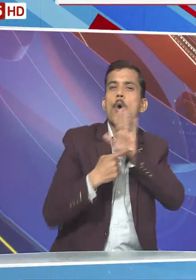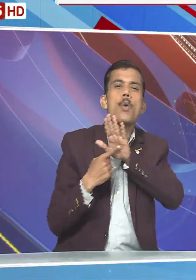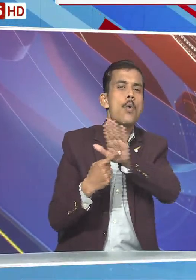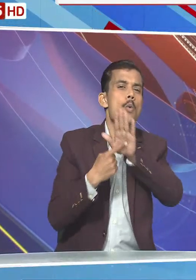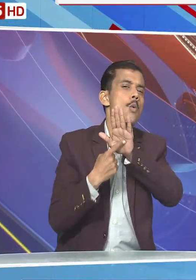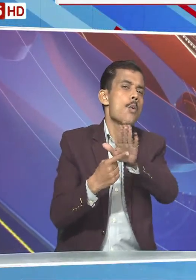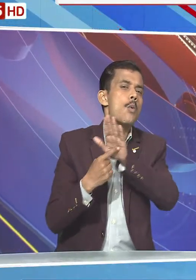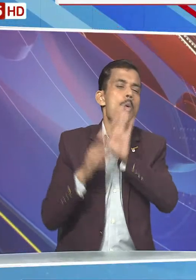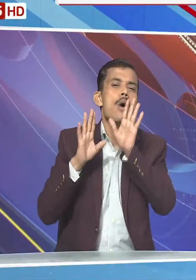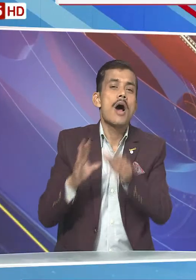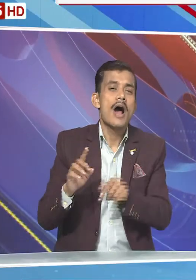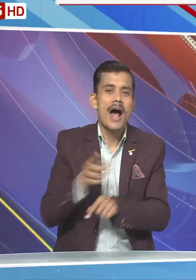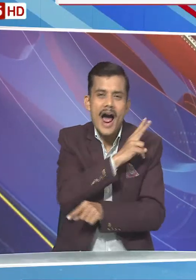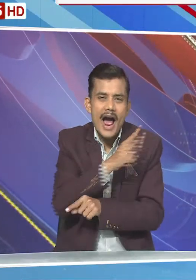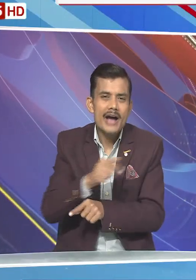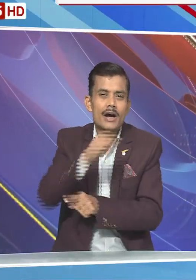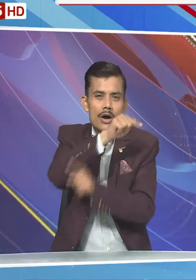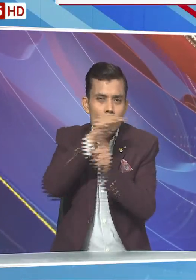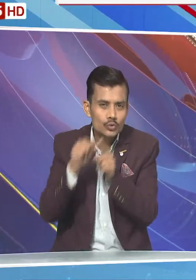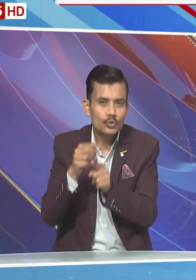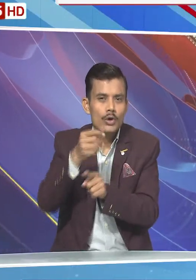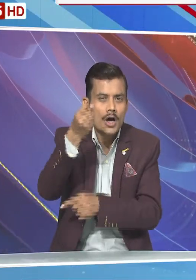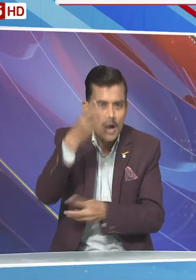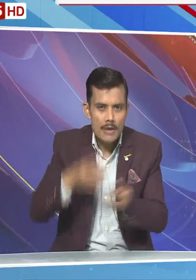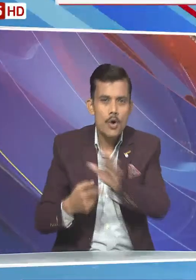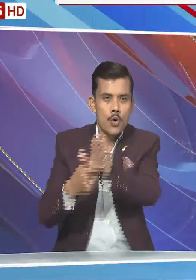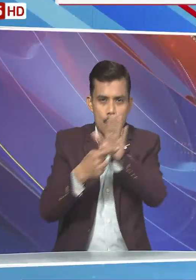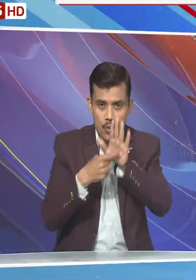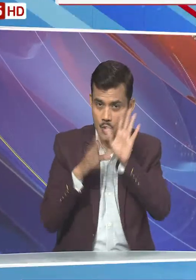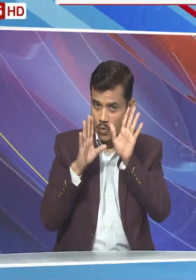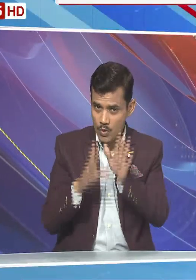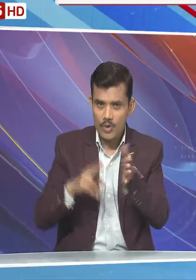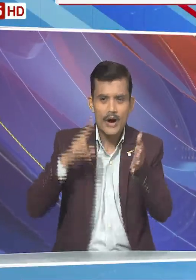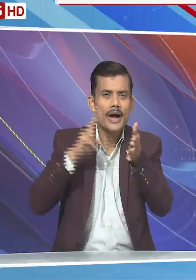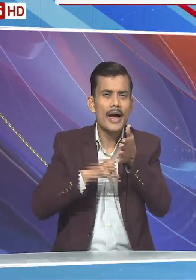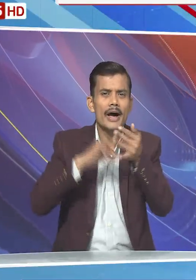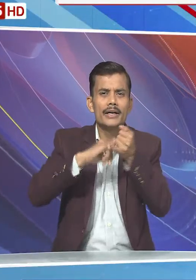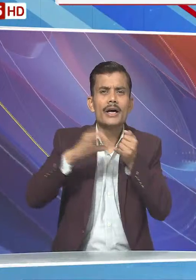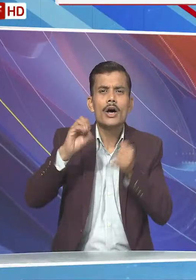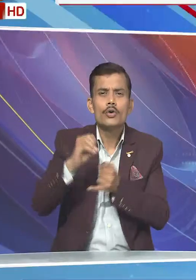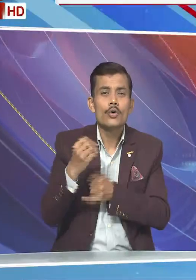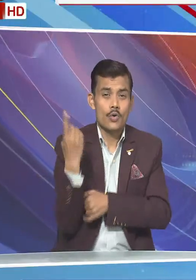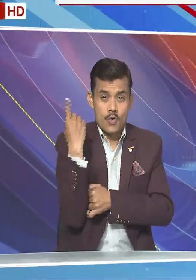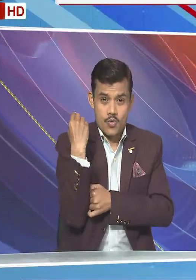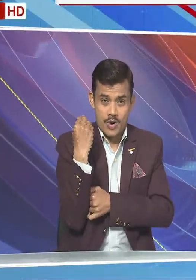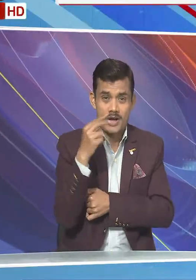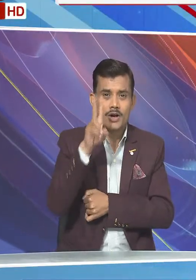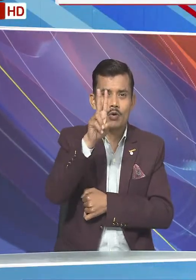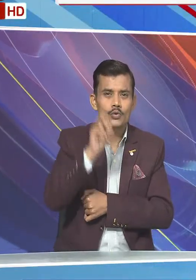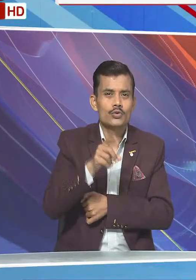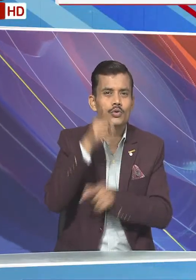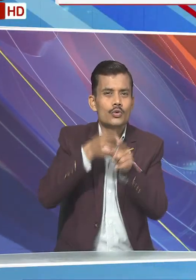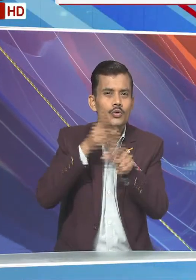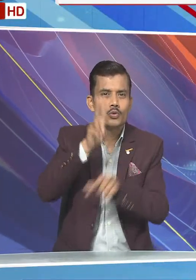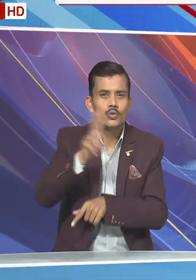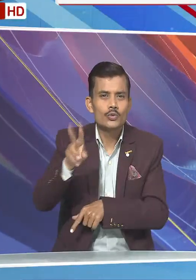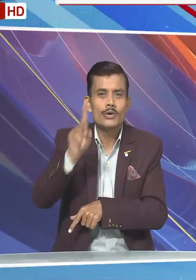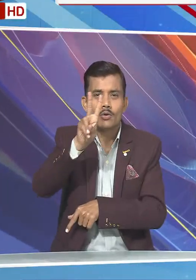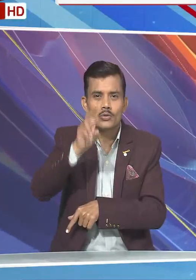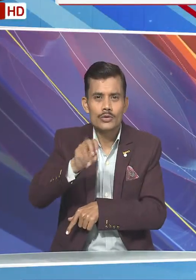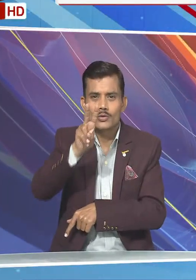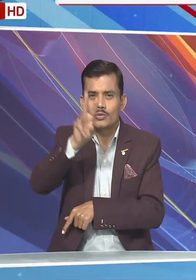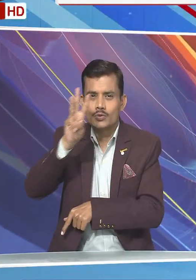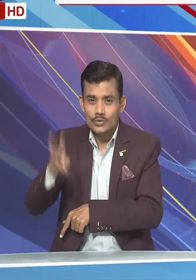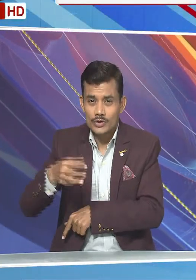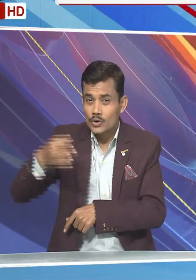है। तमाम आंकड़े इस बात की गवाही दे रहे हैं। एनएसओ ने भी कल 2022-23 के लिए आर्थिक वृद्धि